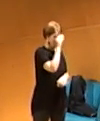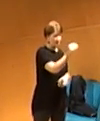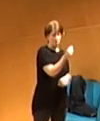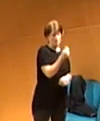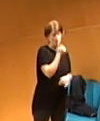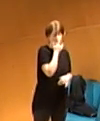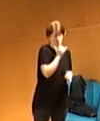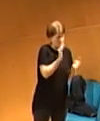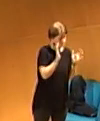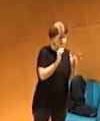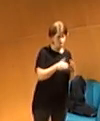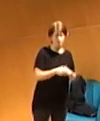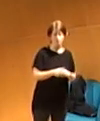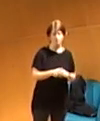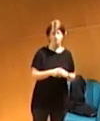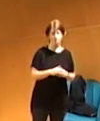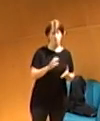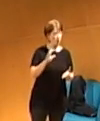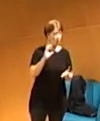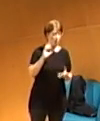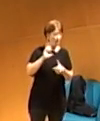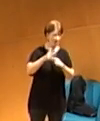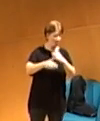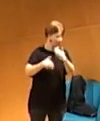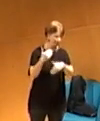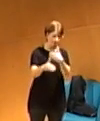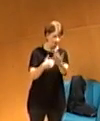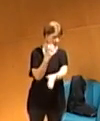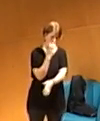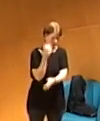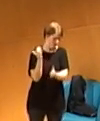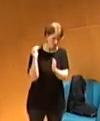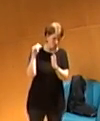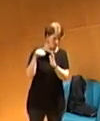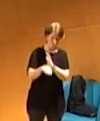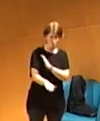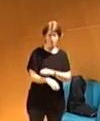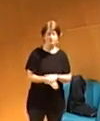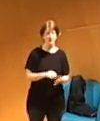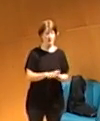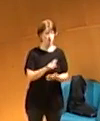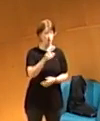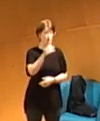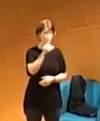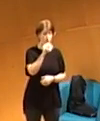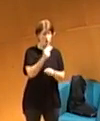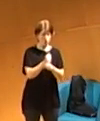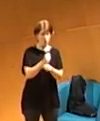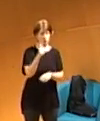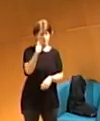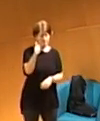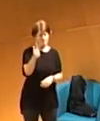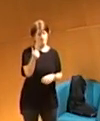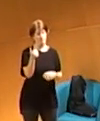la descente aux enfers. Bon. Je passe les détails. À 30 ans, il a commencé donc un traitement à